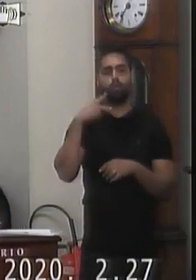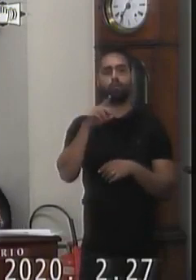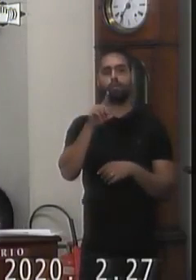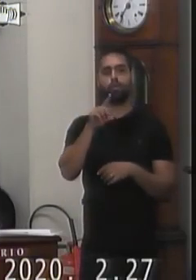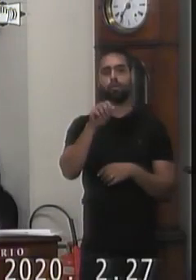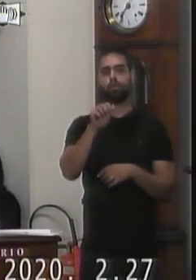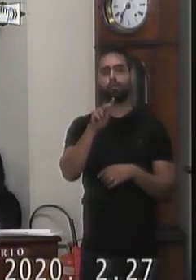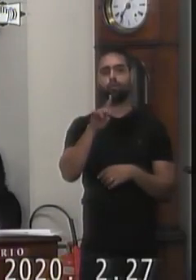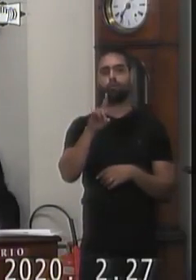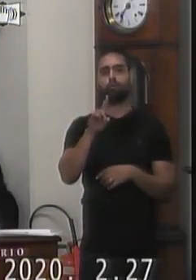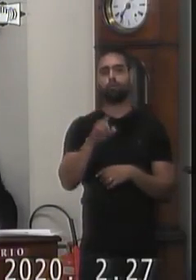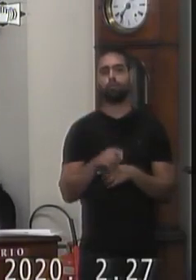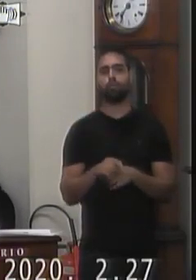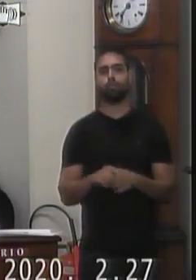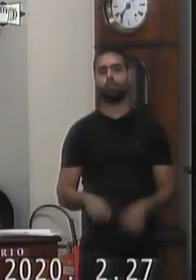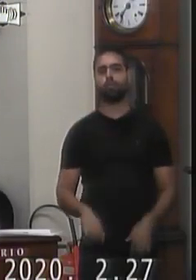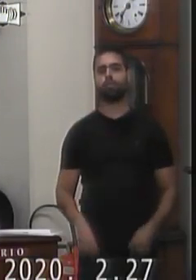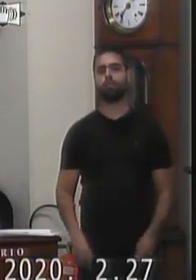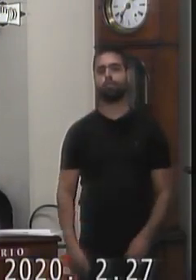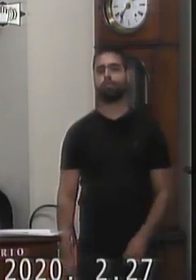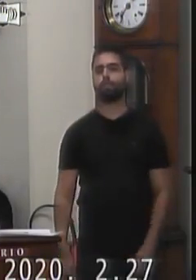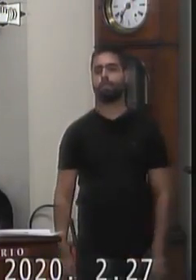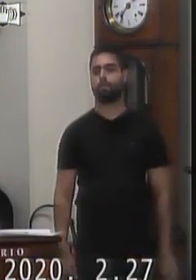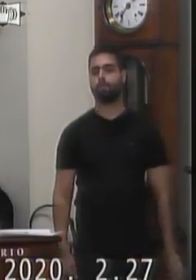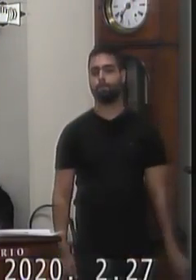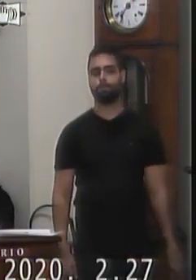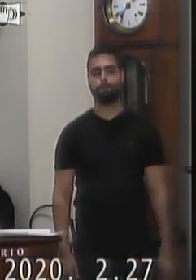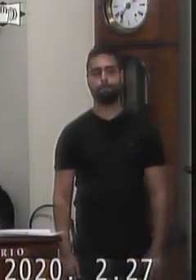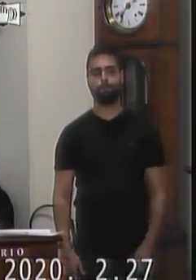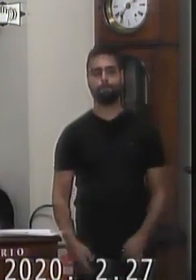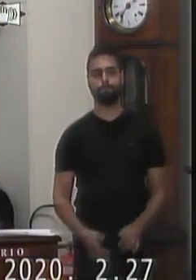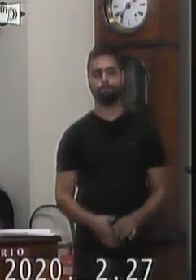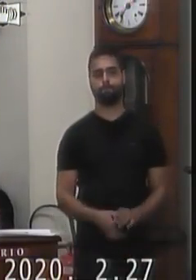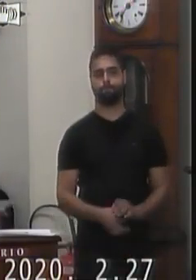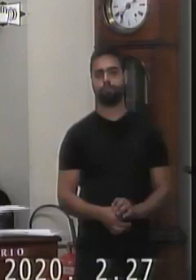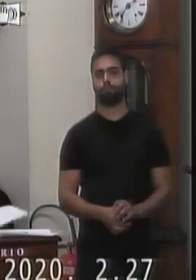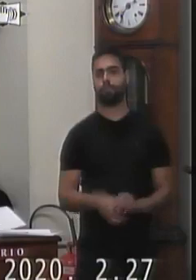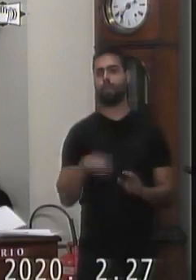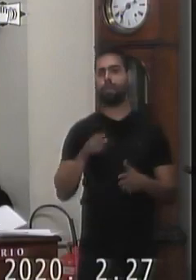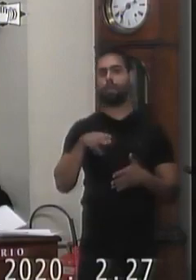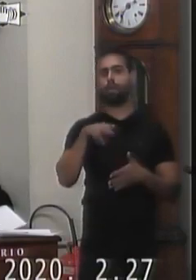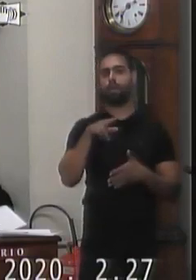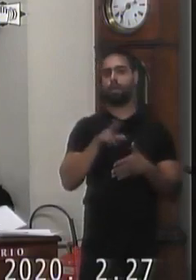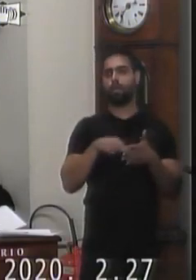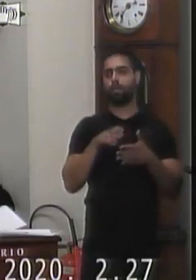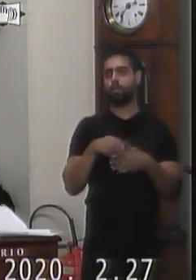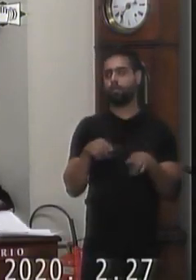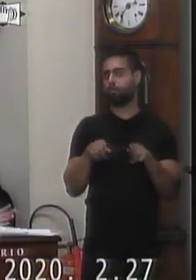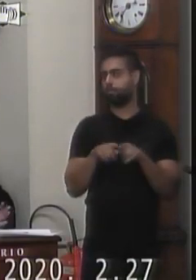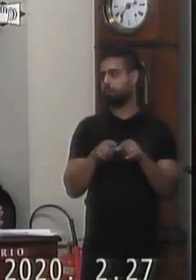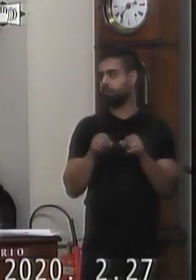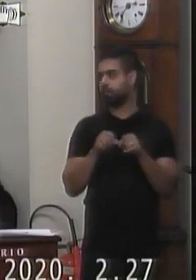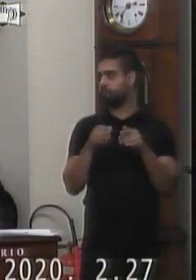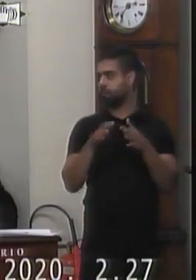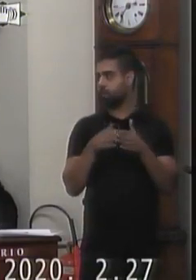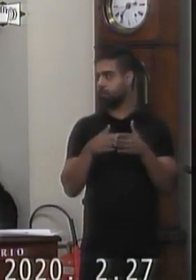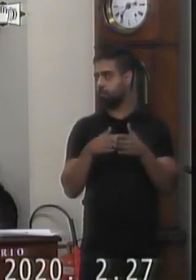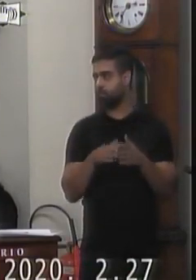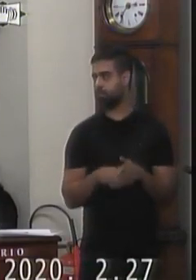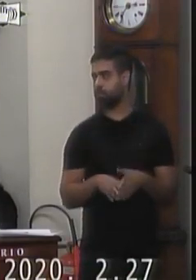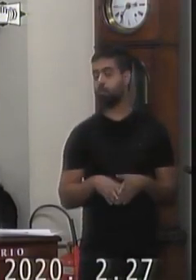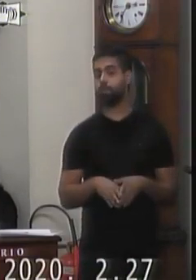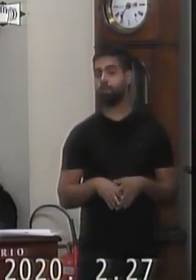de fevereiro, vereador David Barbosa Nogueira. Após a leitura e o deferimento das solicitações,